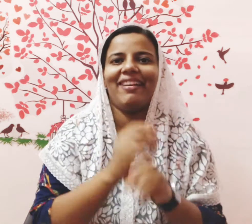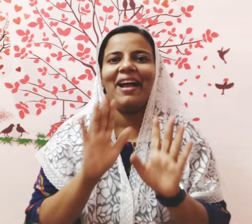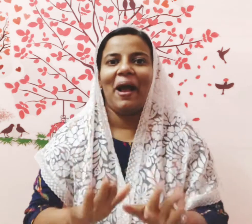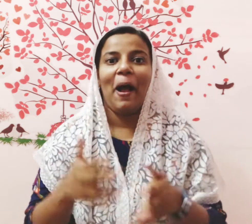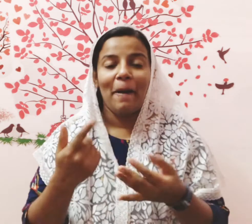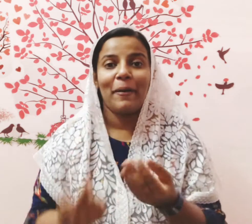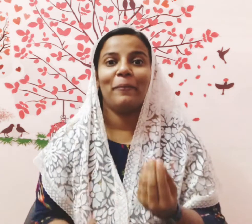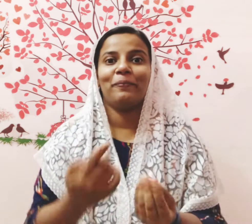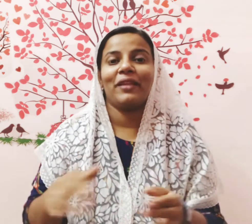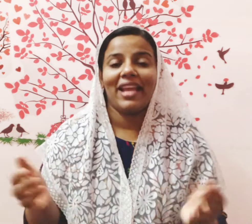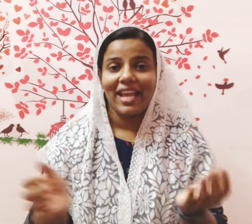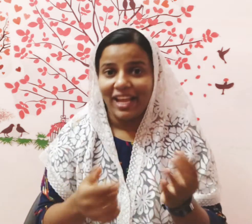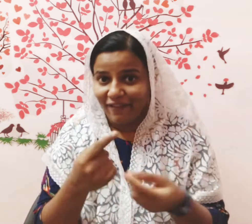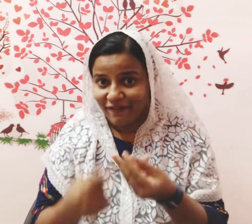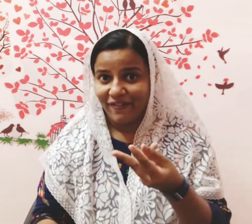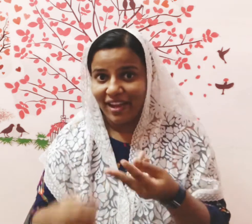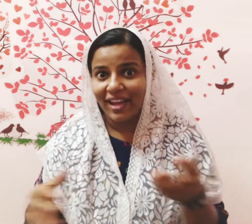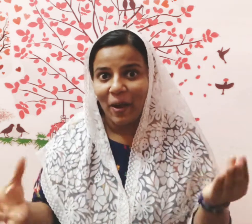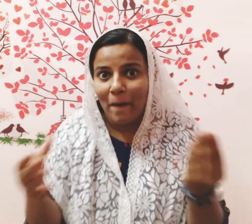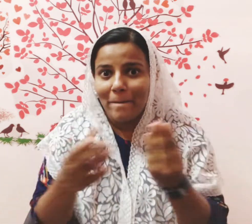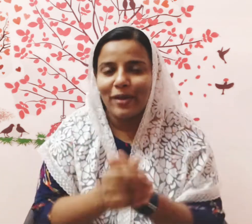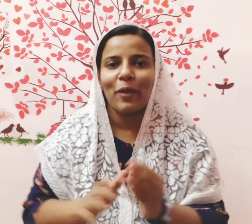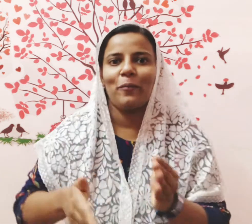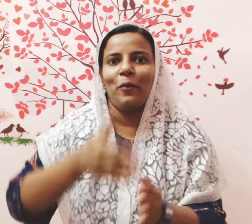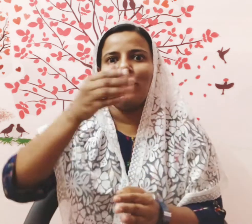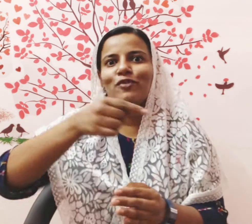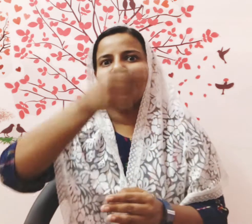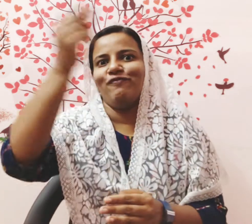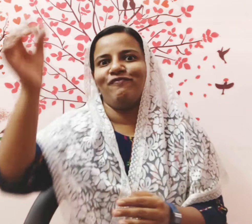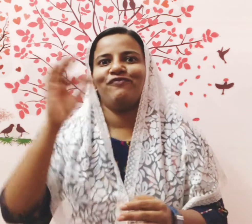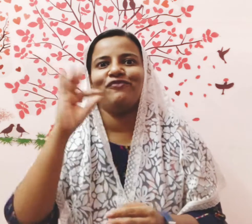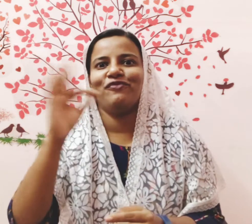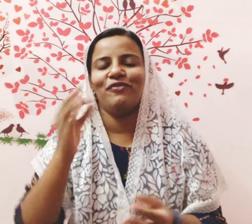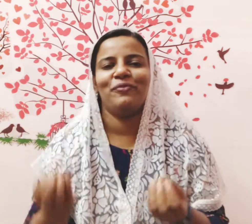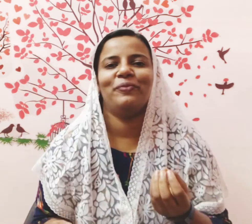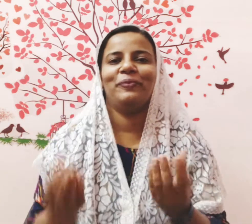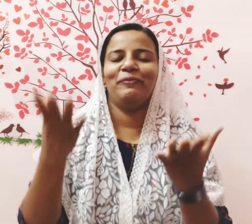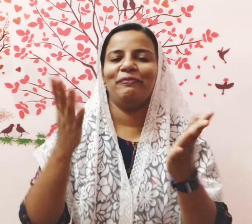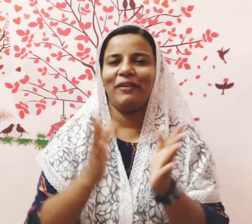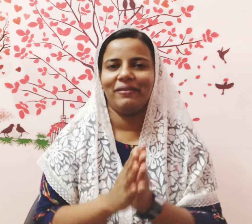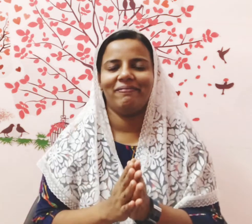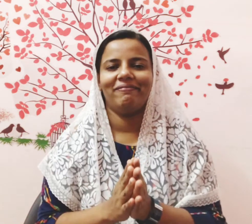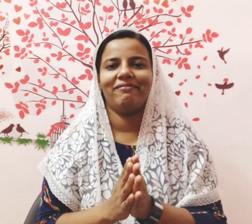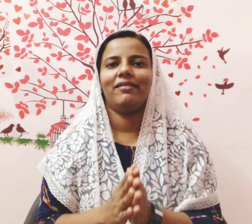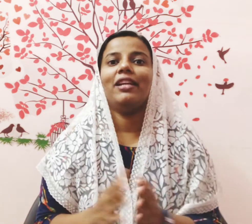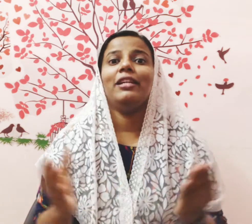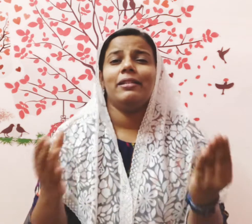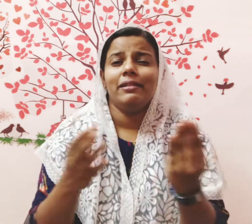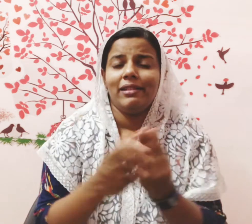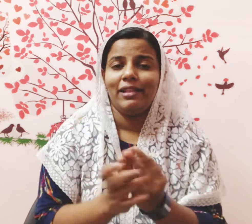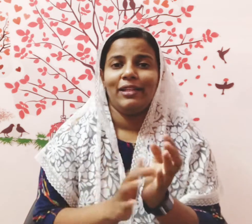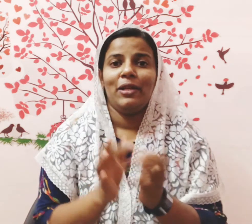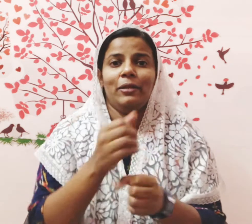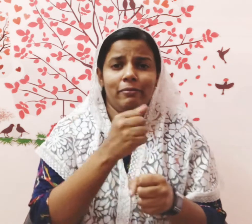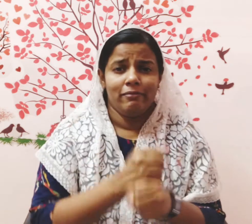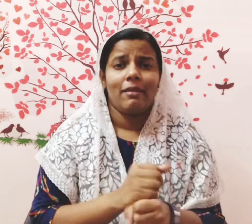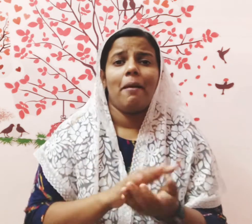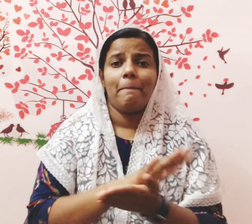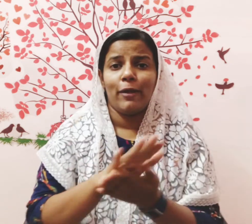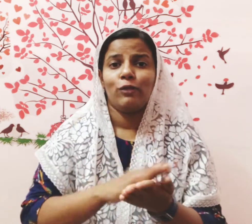ചേർന്നിരിക്കുന്നതോറും കൊമ്പുകൾ ഫലം പുറപ്പെടുവിച്ചു കൊണ്ടേയിരിക്കും. വള്ളിയോട് ചേർന്നിരിക്കുന്നതോറും കൊമ്പുകൾ ഫലം പുറപ്പെടുവിച്ചു കൊണ്ടേയിരിക്കും. അതുകൊണ്ട് ചേർന്നിരിക്കുവാൻ പരിശുദ്ധാത്മാവ്